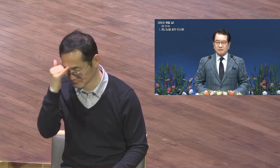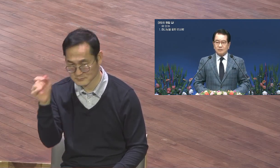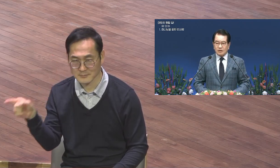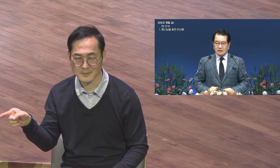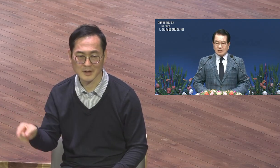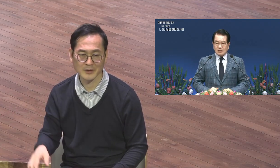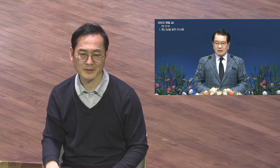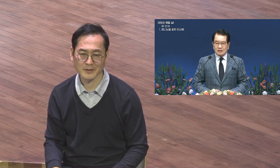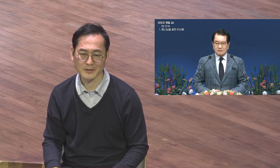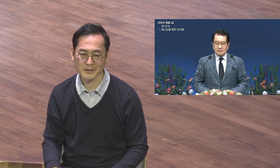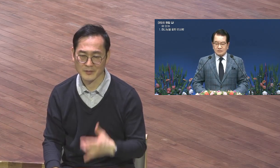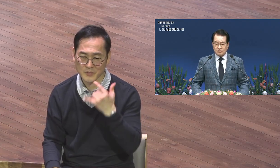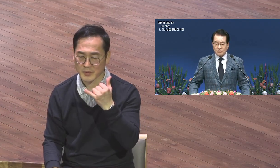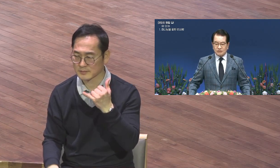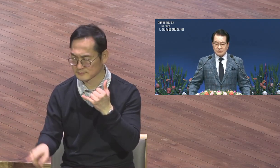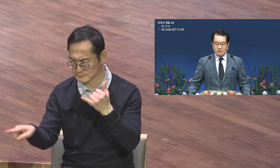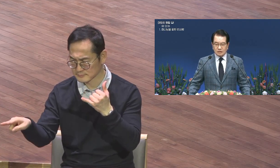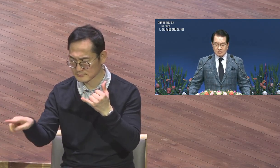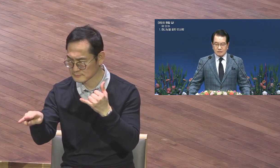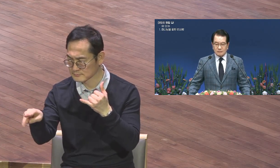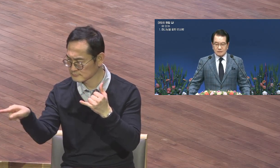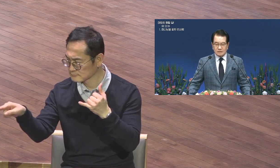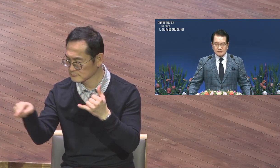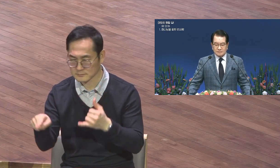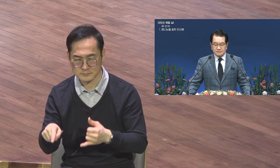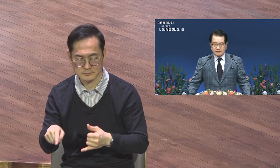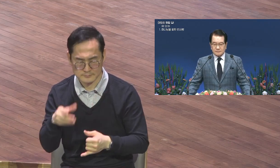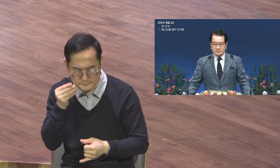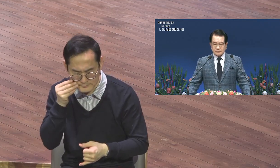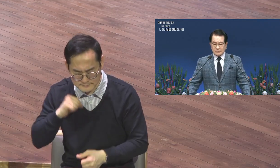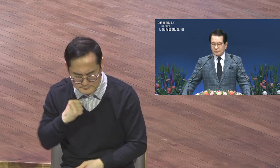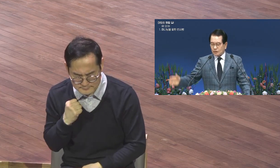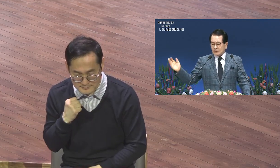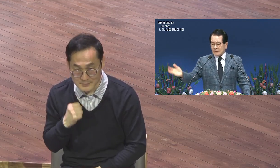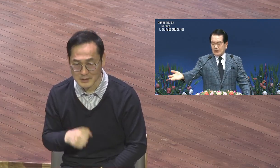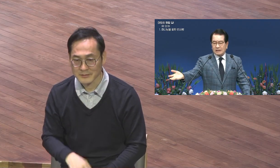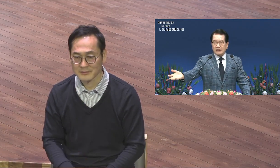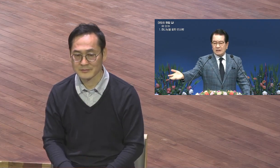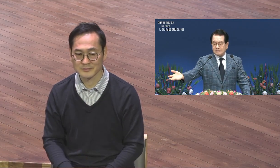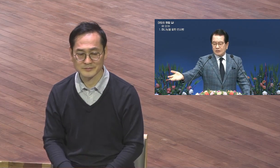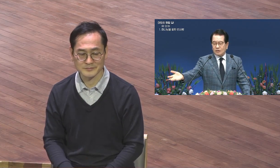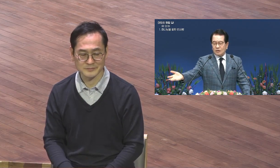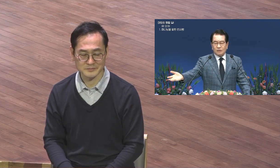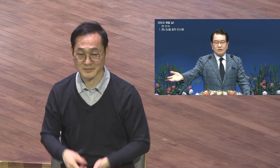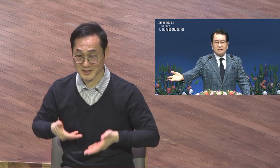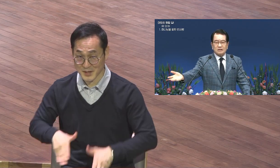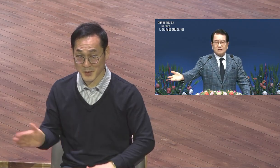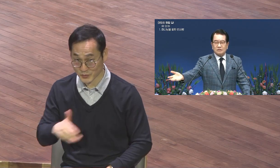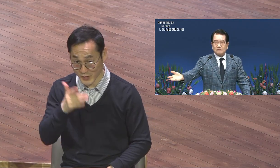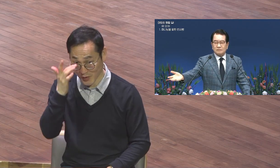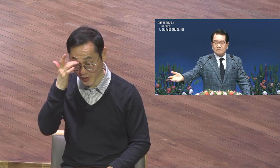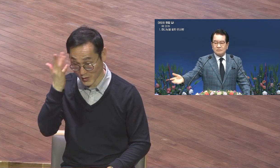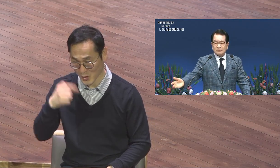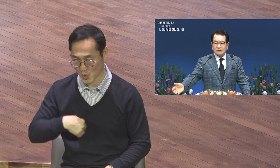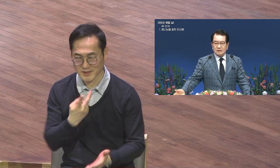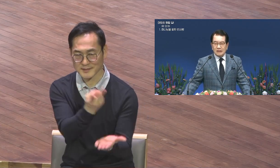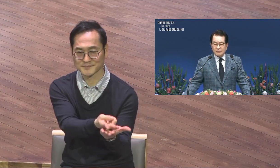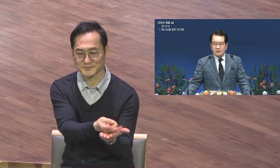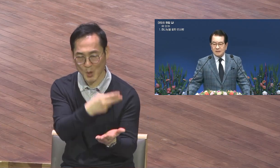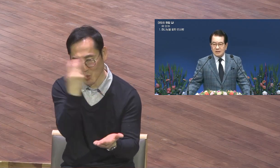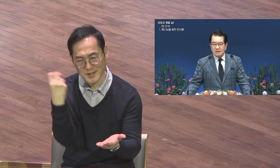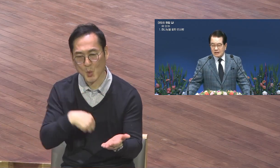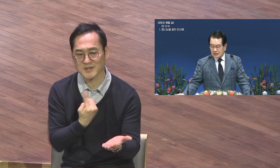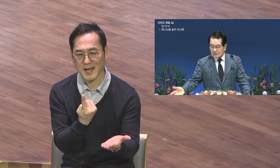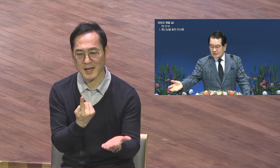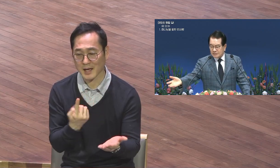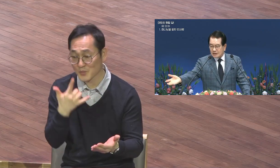앉아있죠. 부모가 딱 훈련시킨 그대로 잠도 딱 태어나자마자 혼자 자지요. 어디